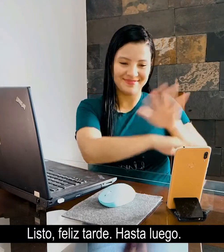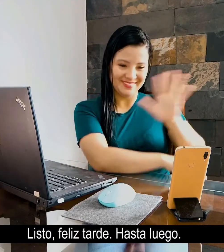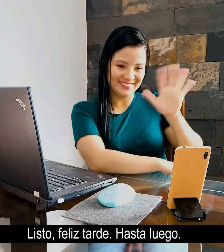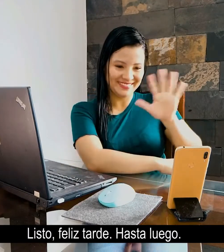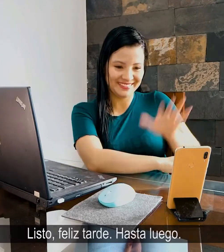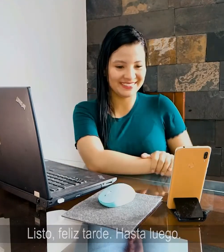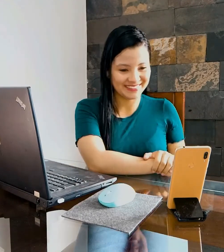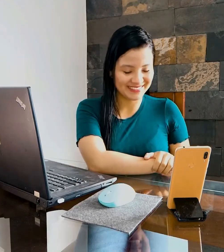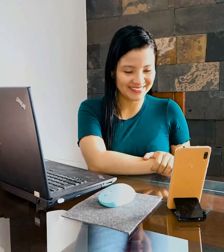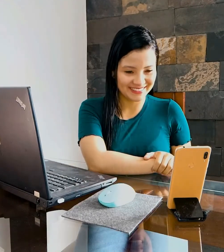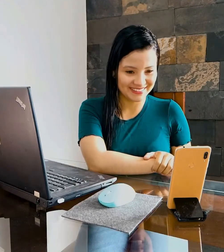luego.